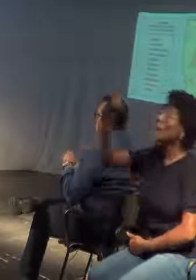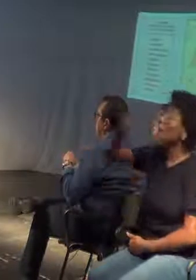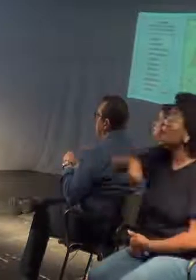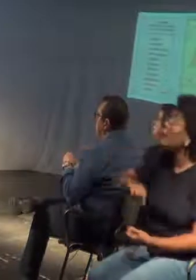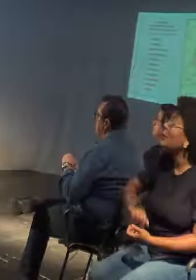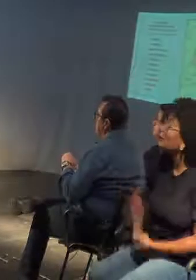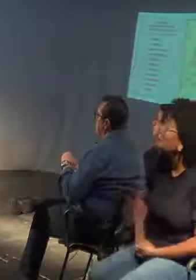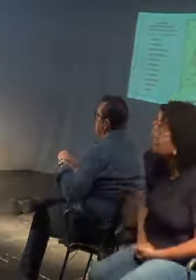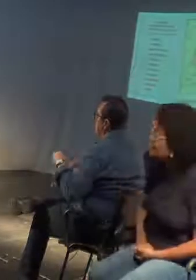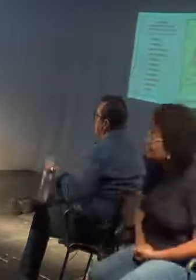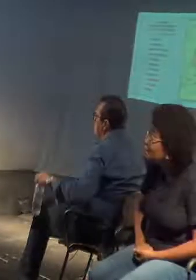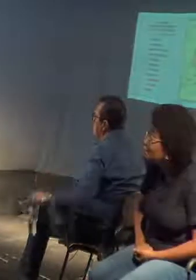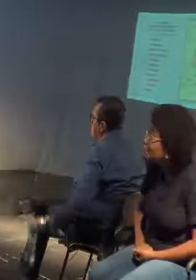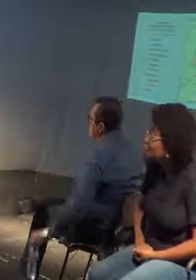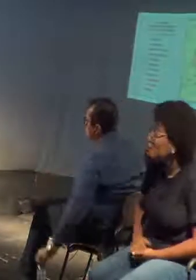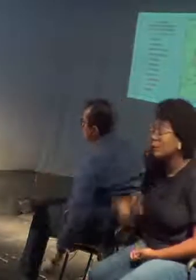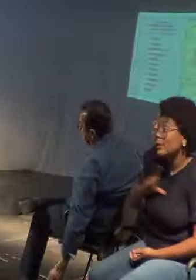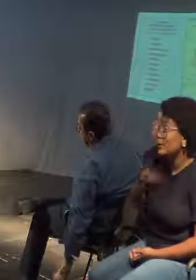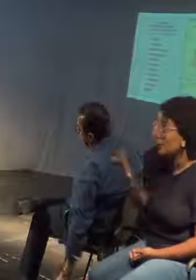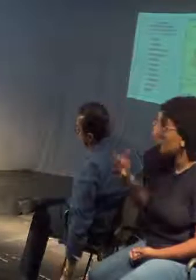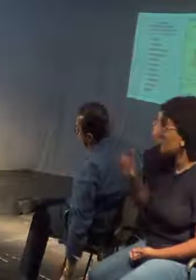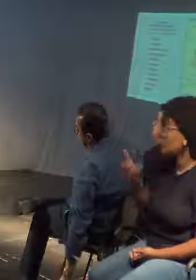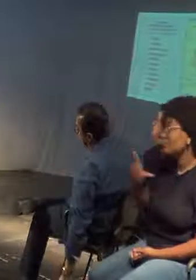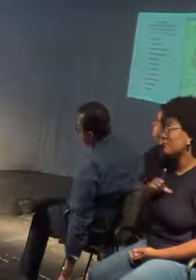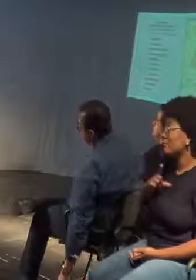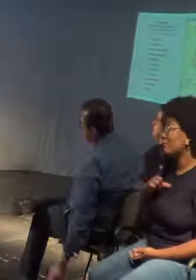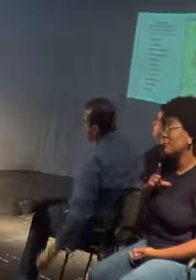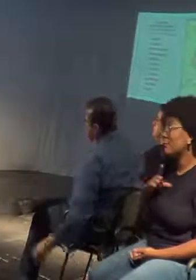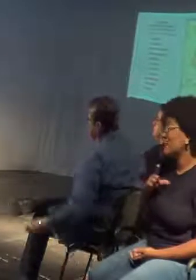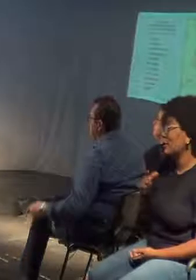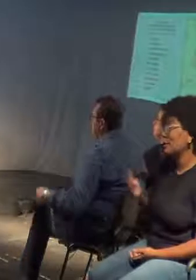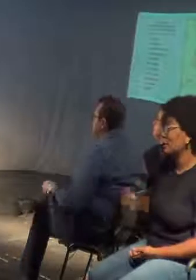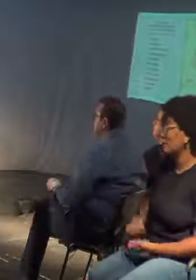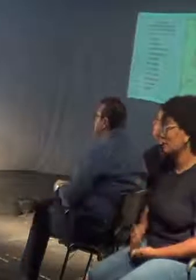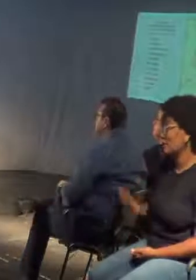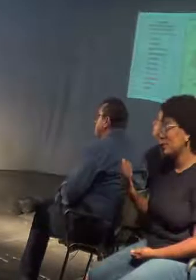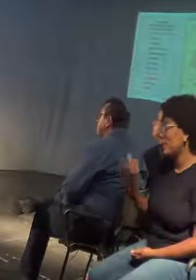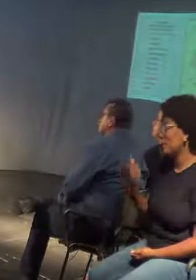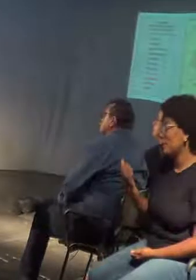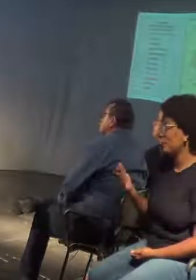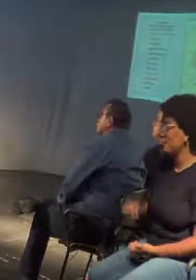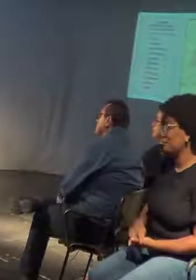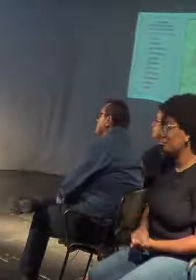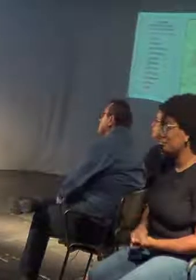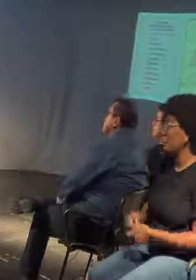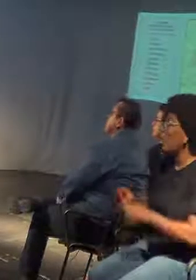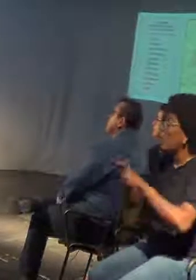carona? A estrada é do outro lado, e para chegar na estrada você tem que ir lá naquele interposto